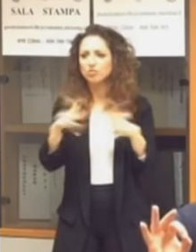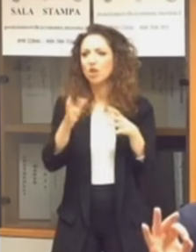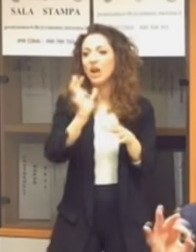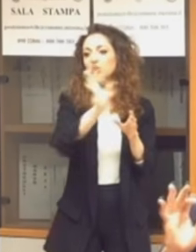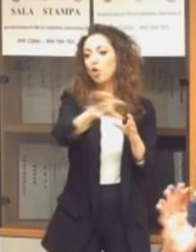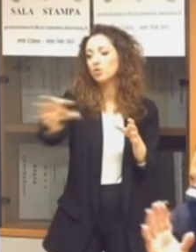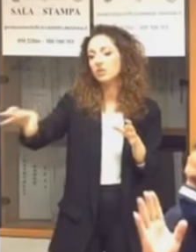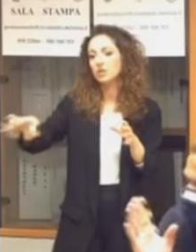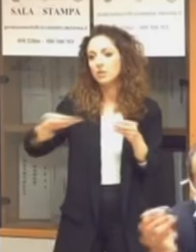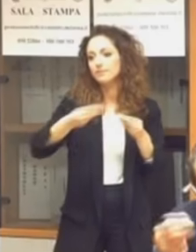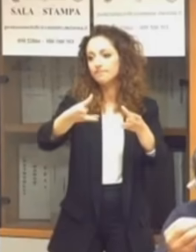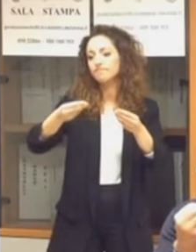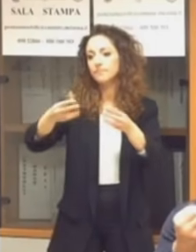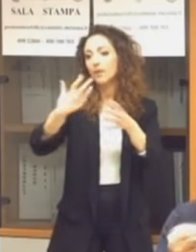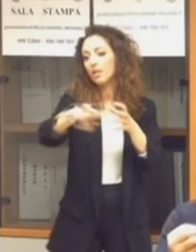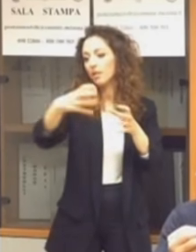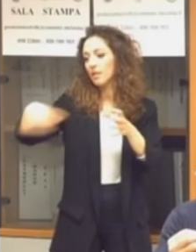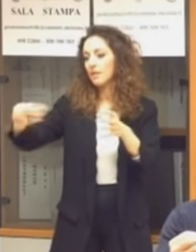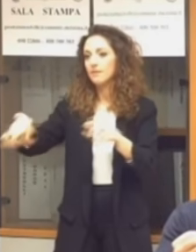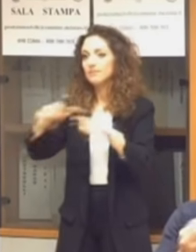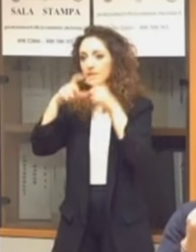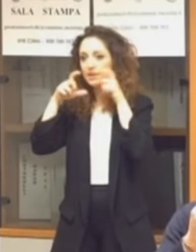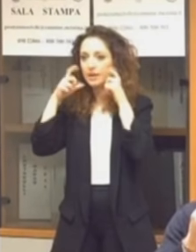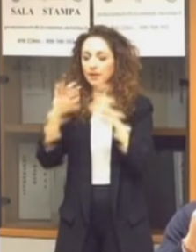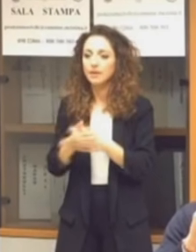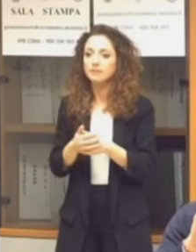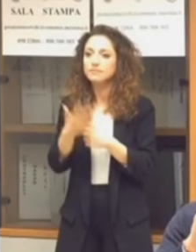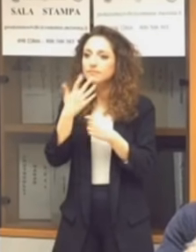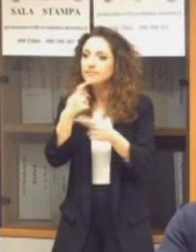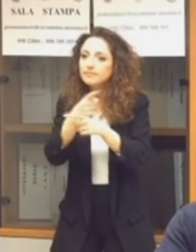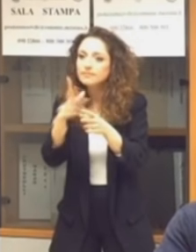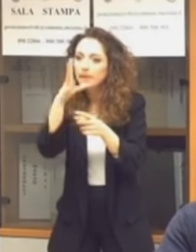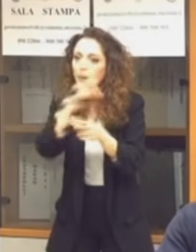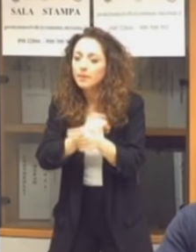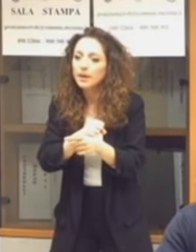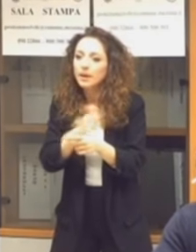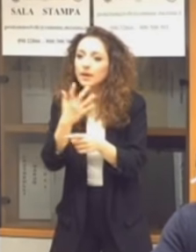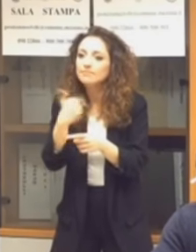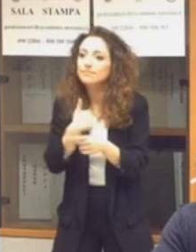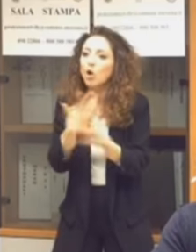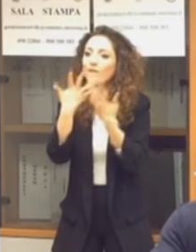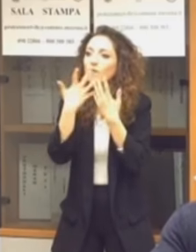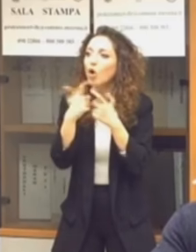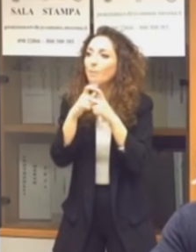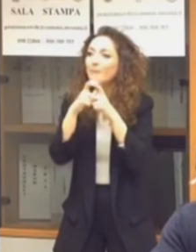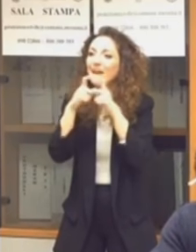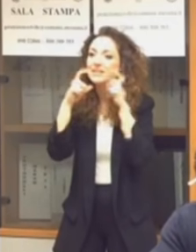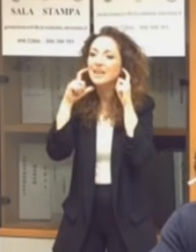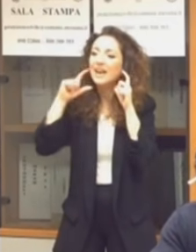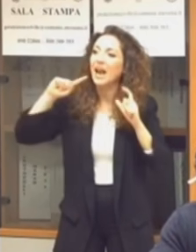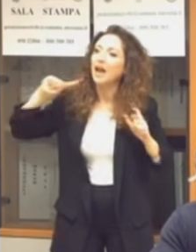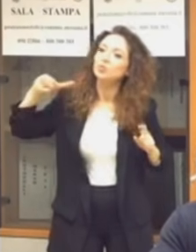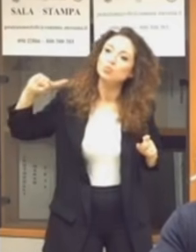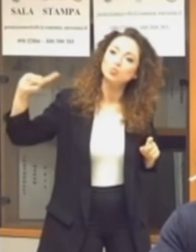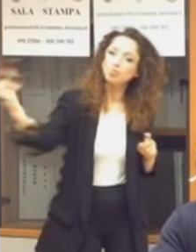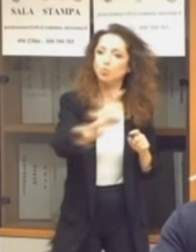allora, vi voglio fare capire come stanno le cose. Io voglio le mascherine date a tutti. Perché vi dovete